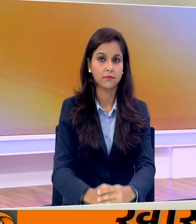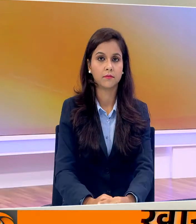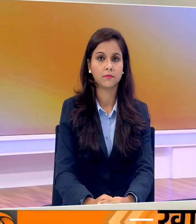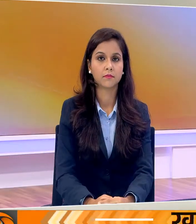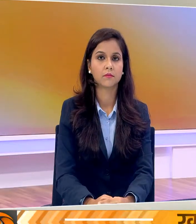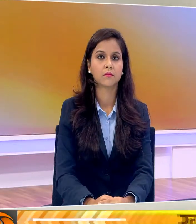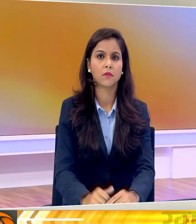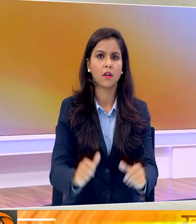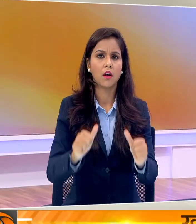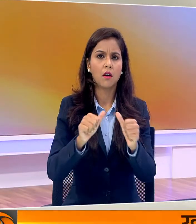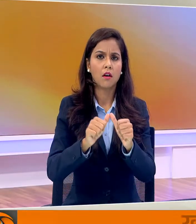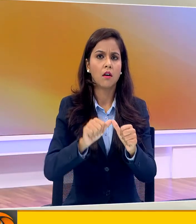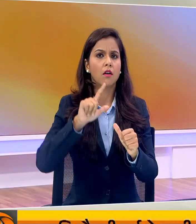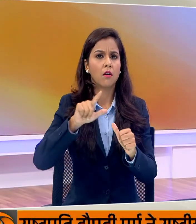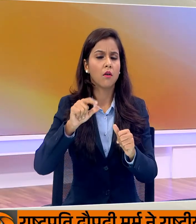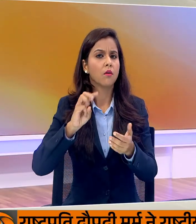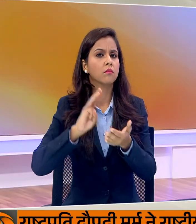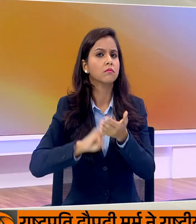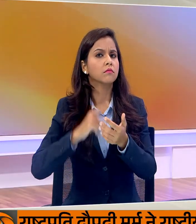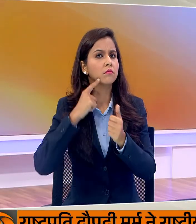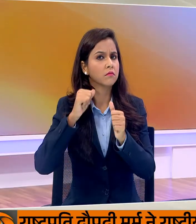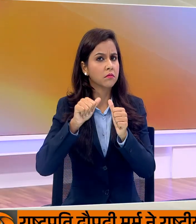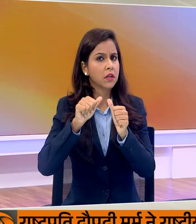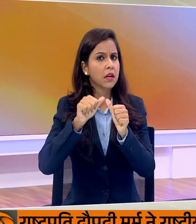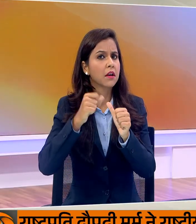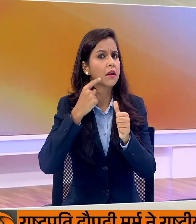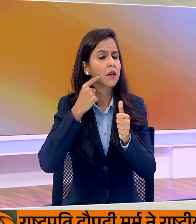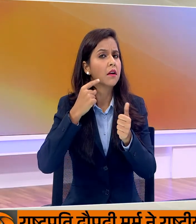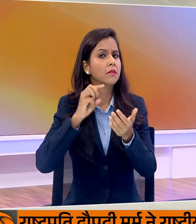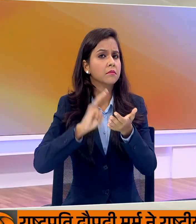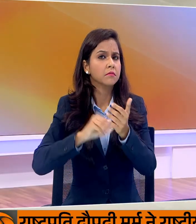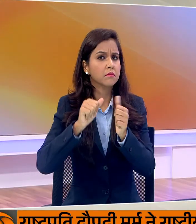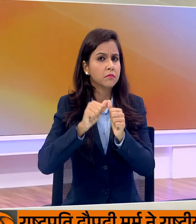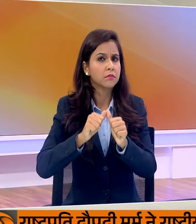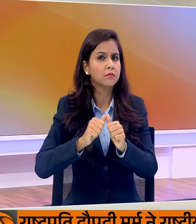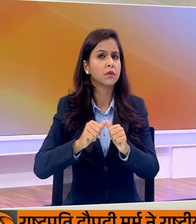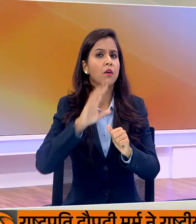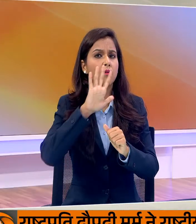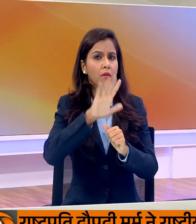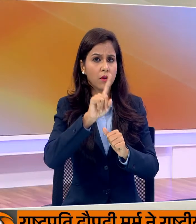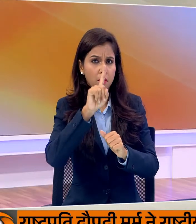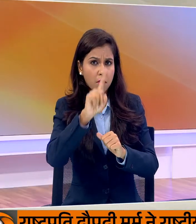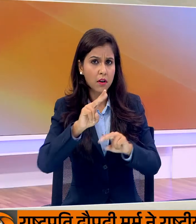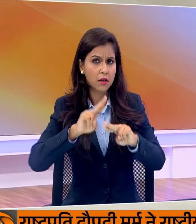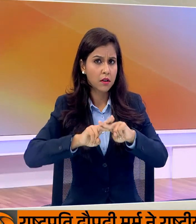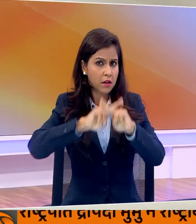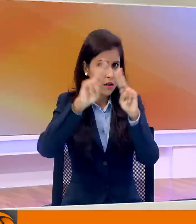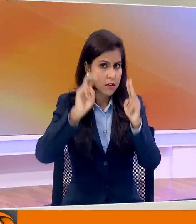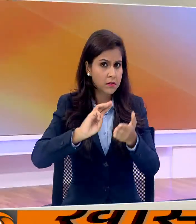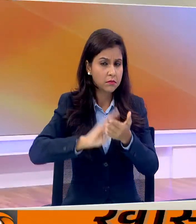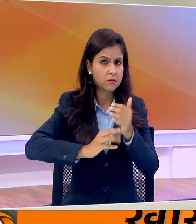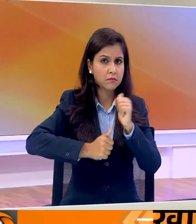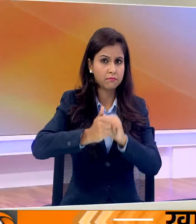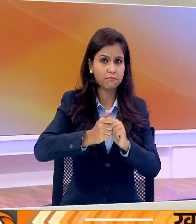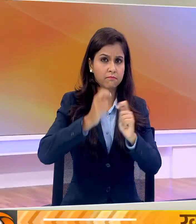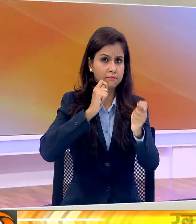ऑल इंडिया मैनेजमेंट एसोसिएशन के 51वें नेशनल मैनेजमेंट कन्वेंशन में केंद्रीय संचार मंत्री ज्योतिरादित्य सिंधिया